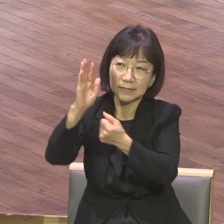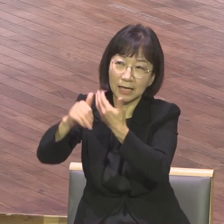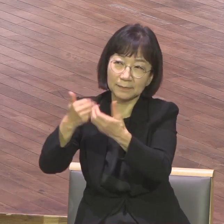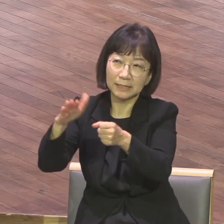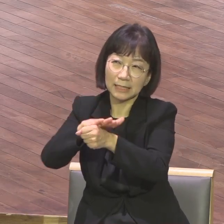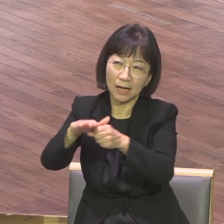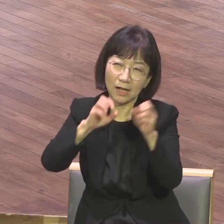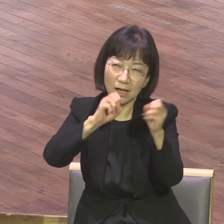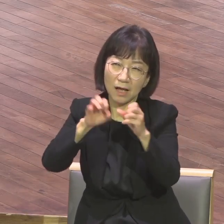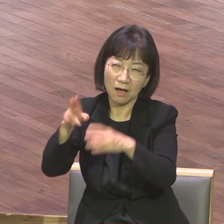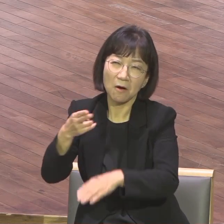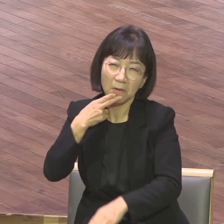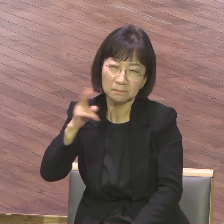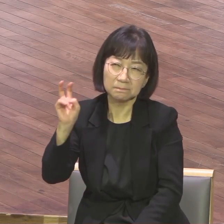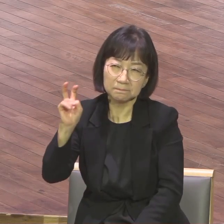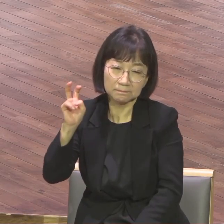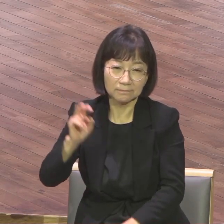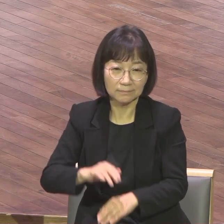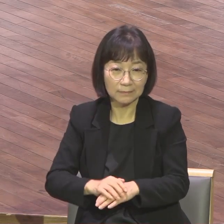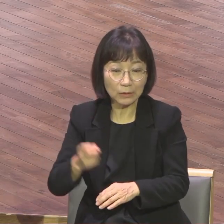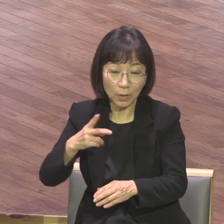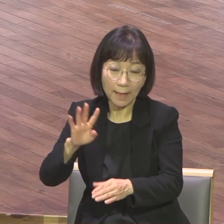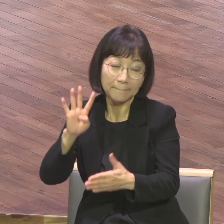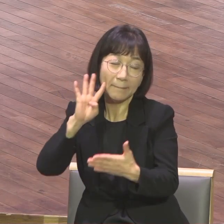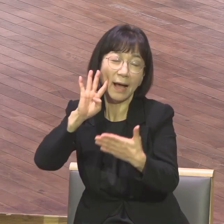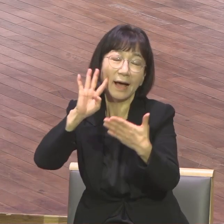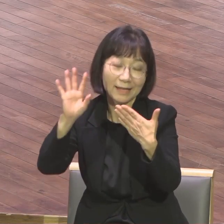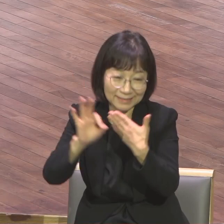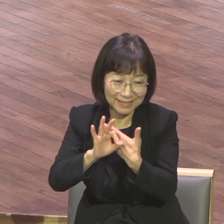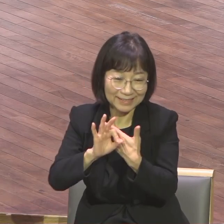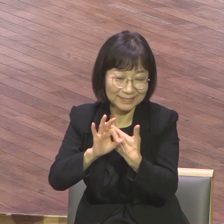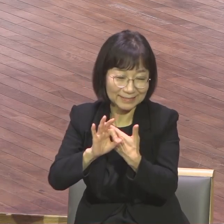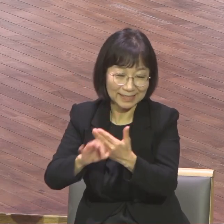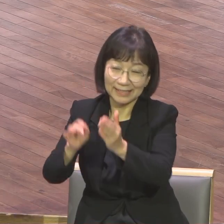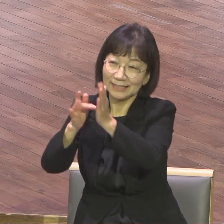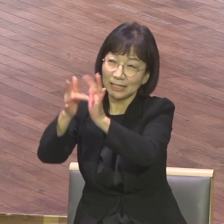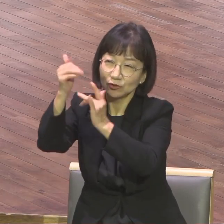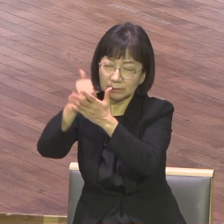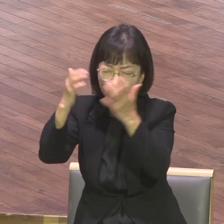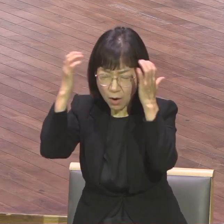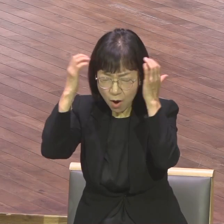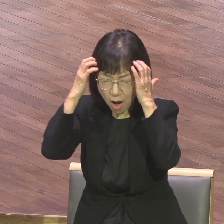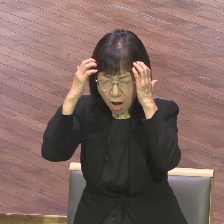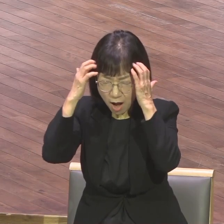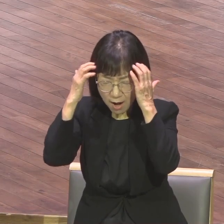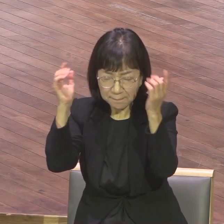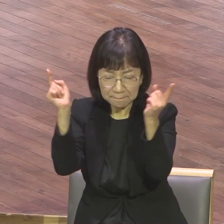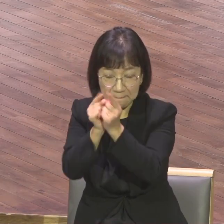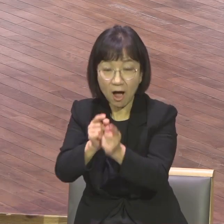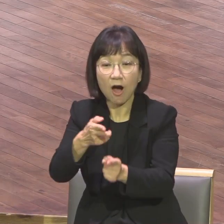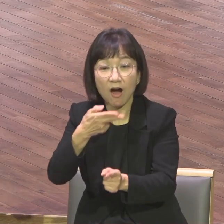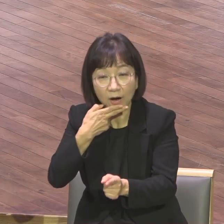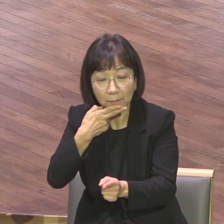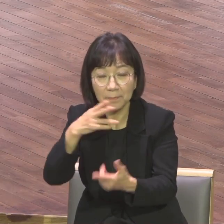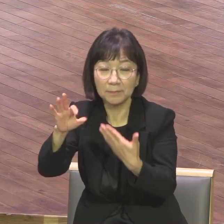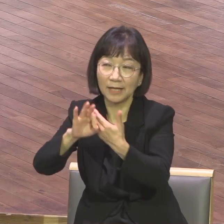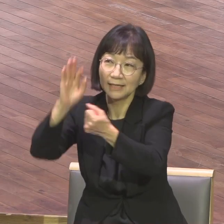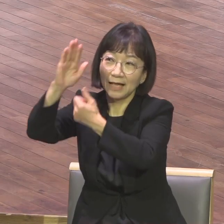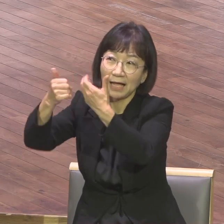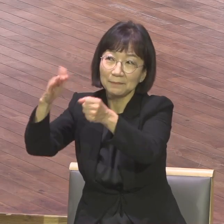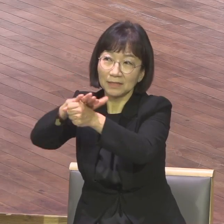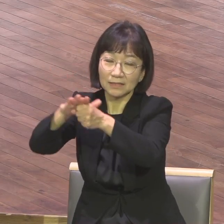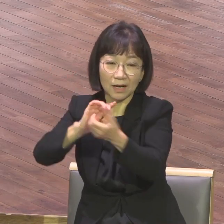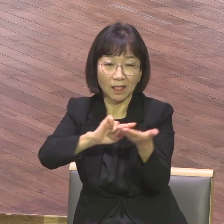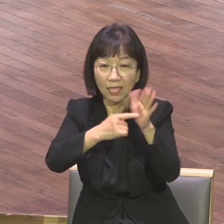사랑을 전하지 못했겠지. 만약 주 대신 예수님이 고난받지 않으셨다면 하나님의 사랑을 나타낼